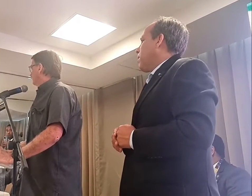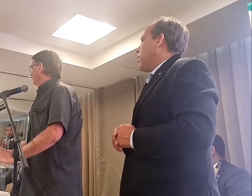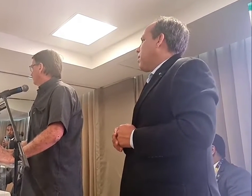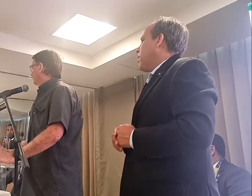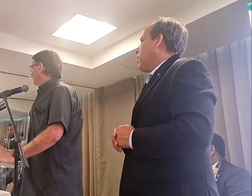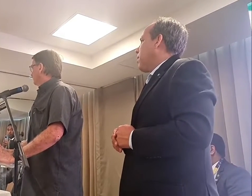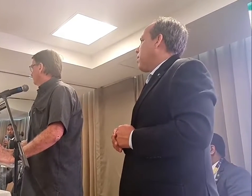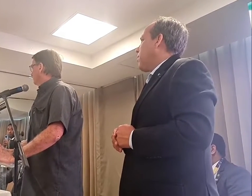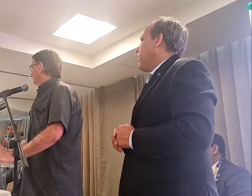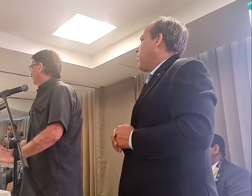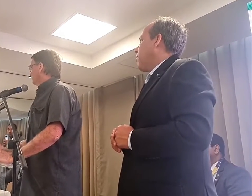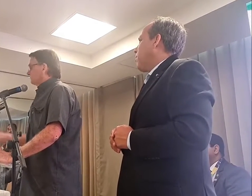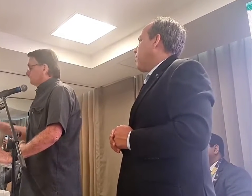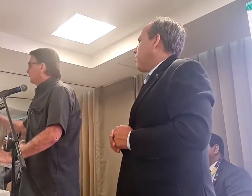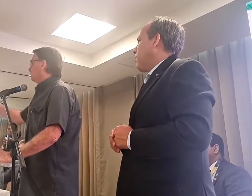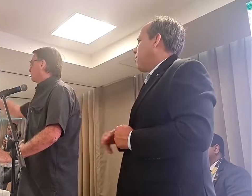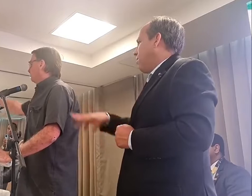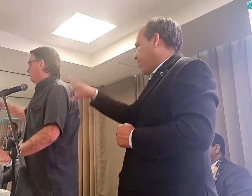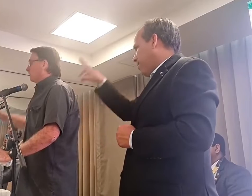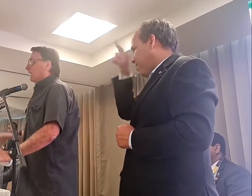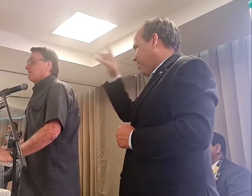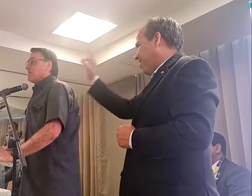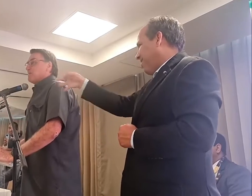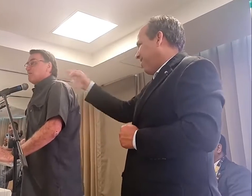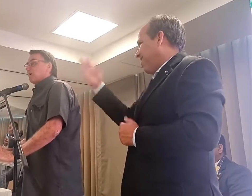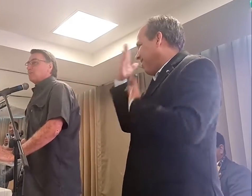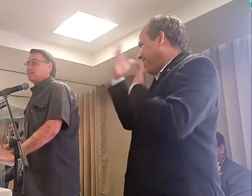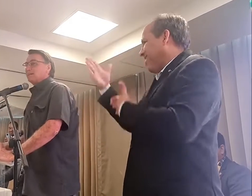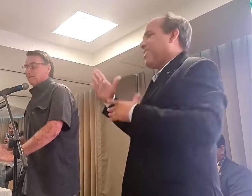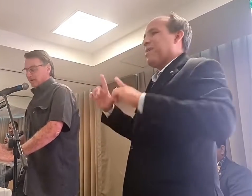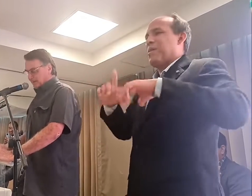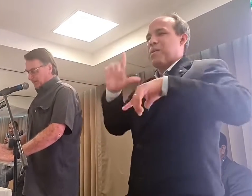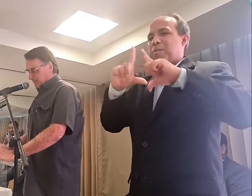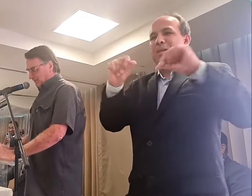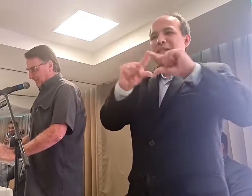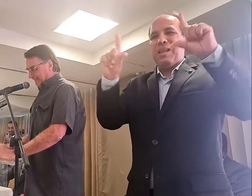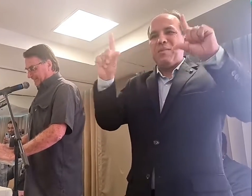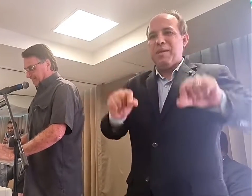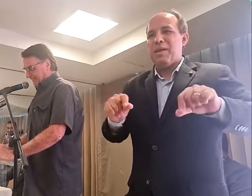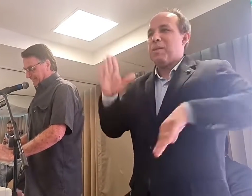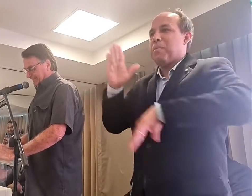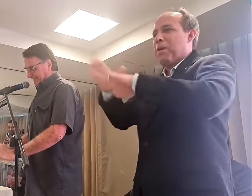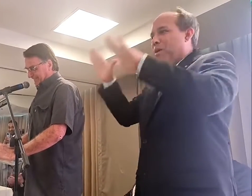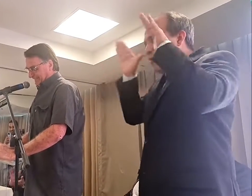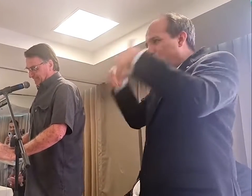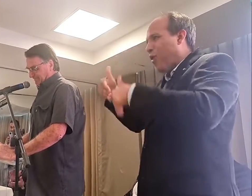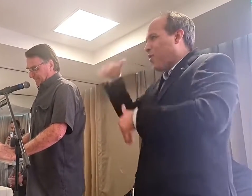Menos Brasília, mais Brasil. Desculpa, obrigado. Menos Brasília, mais Brasil. Obrigado.